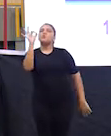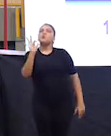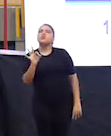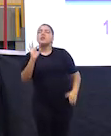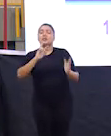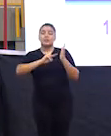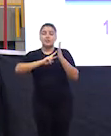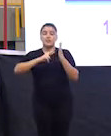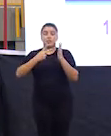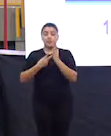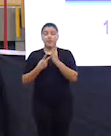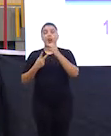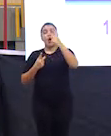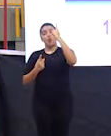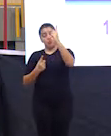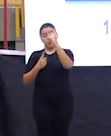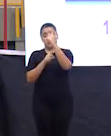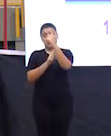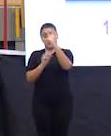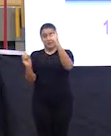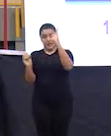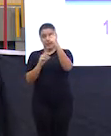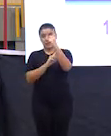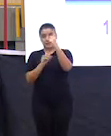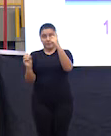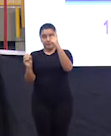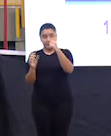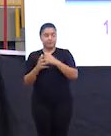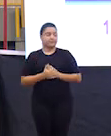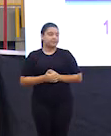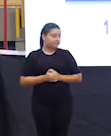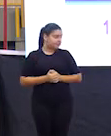1%? É 1 sobre 100.